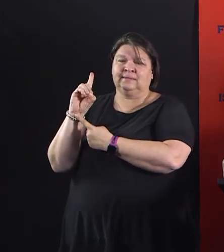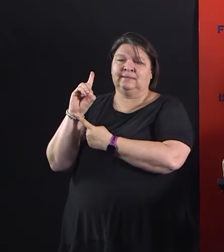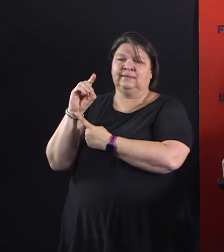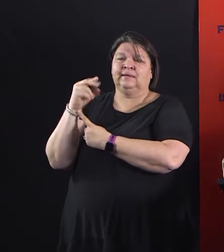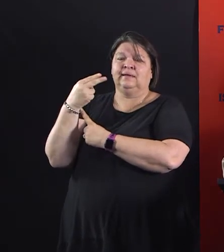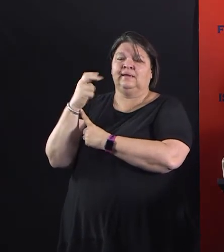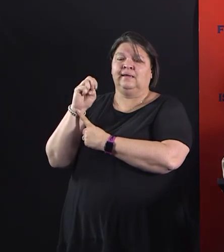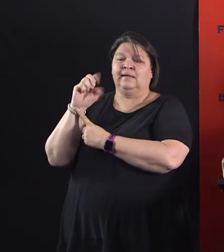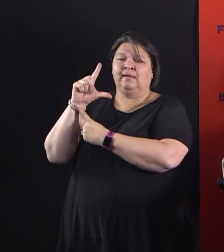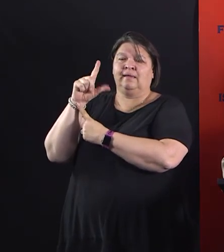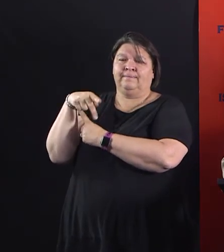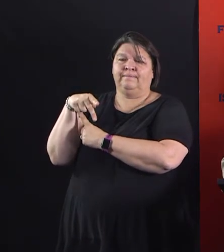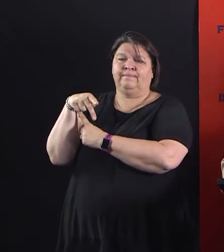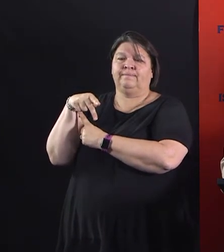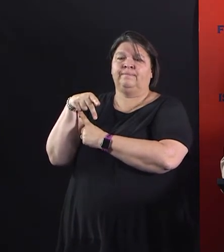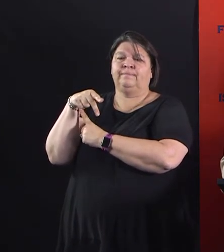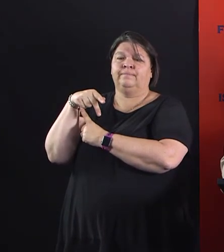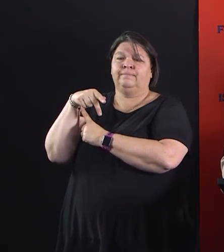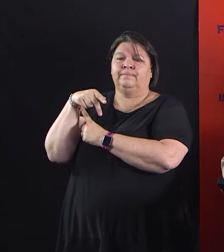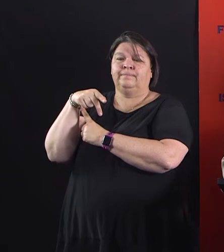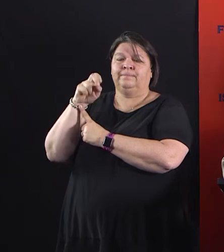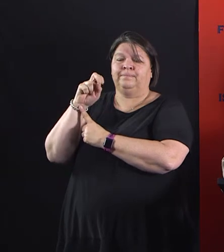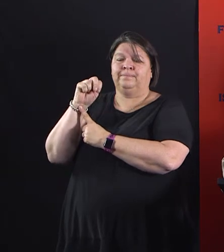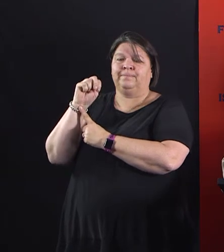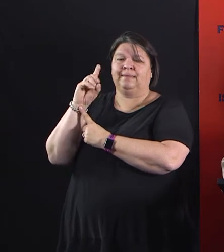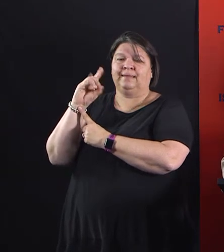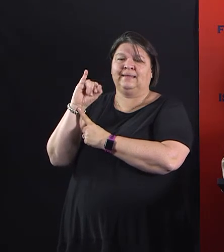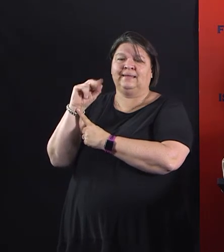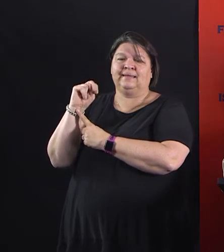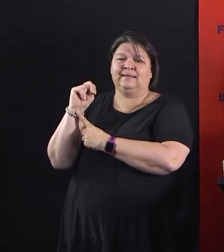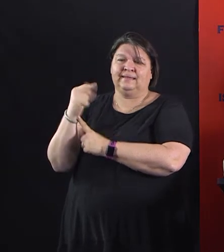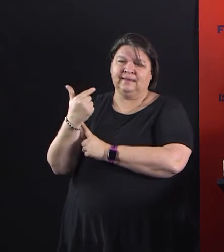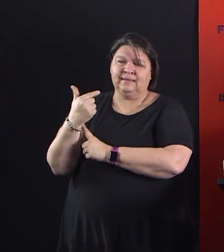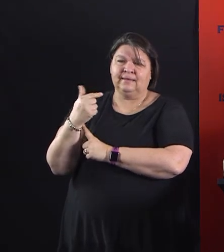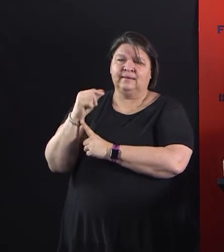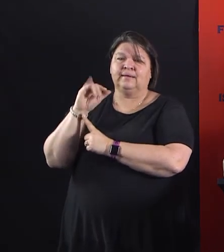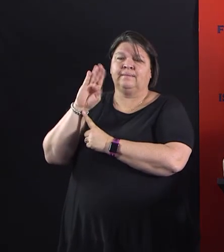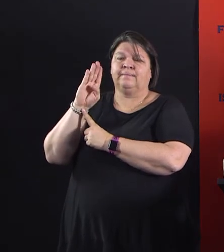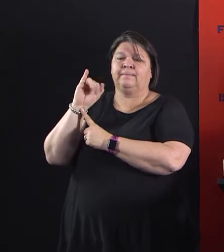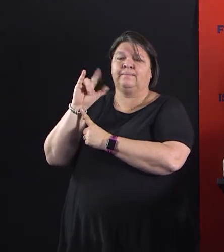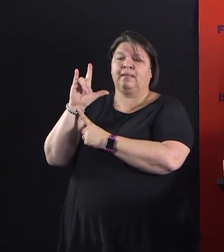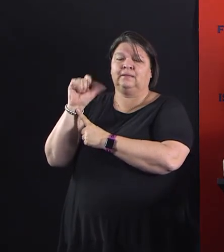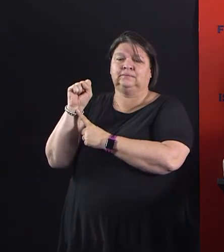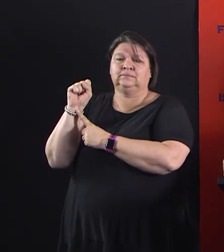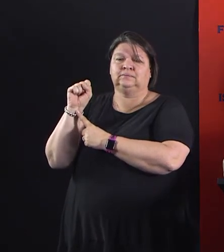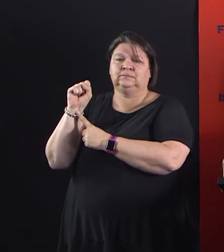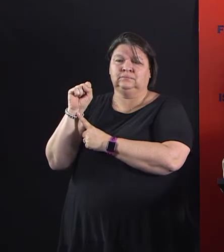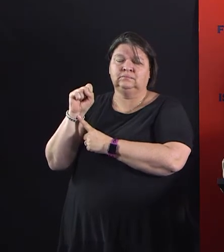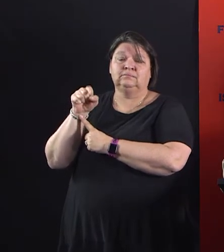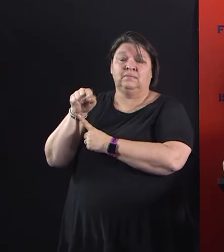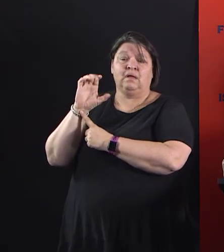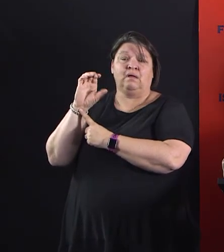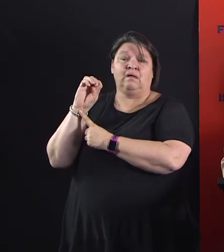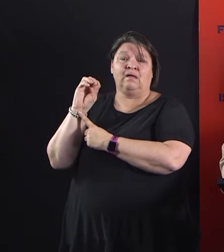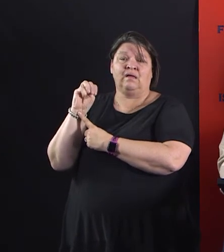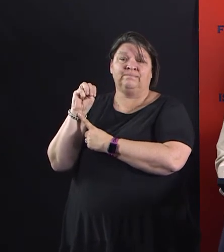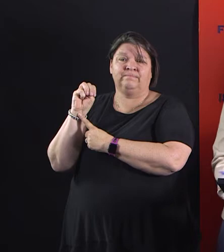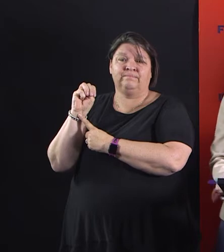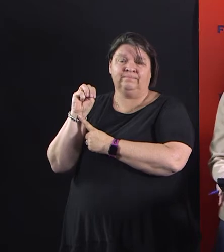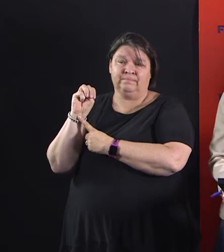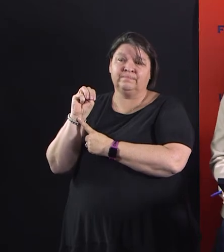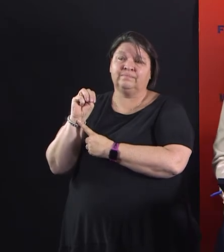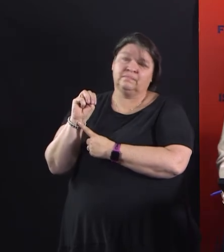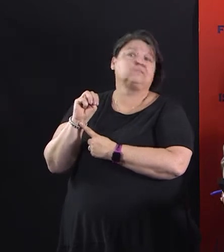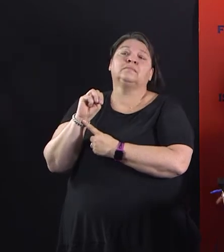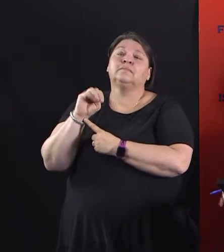www.needhelppayingbills.com, and that will give you some information on how you can go about getting assistance to pay your rent. Otra de las